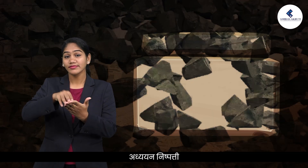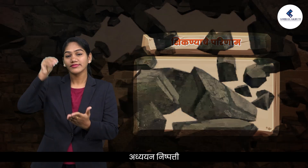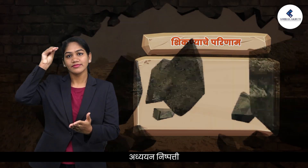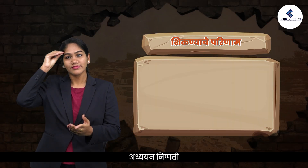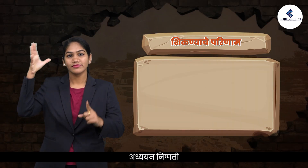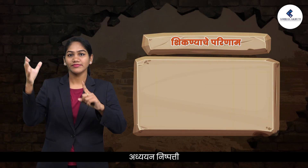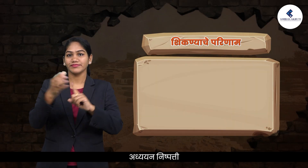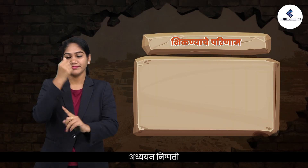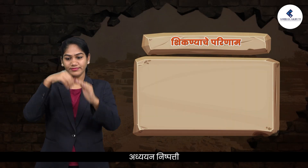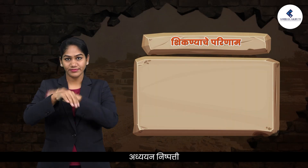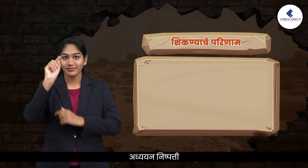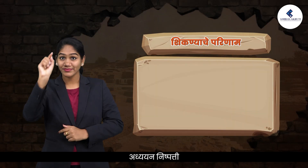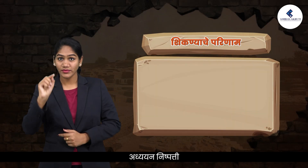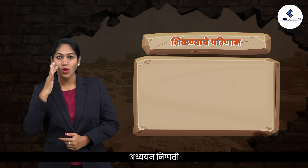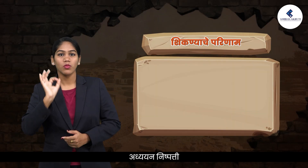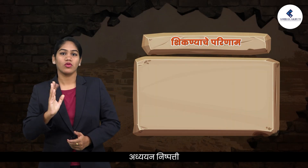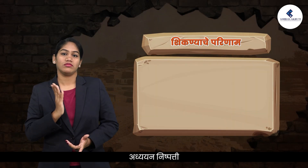अध्ययन निष्पत्ती.